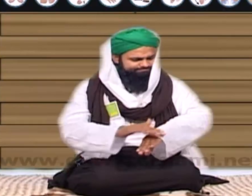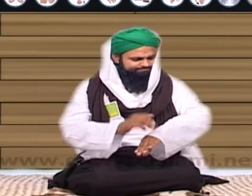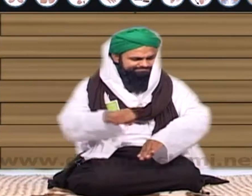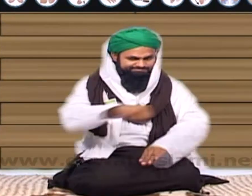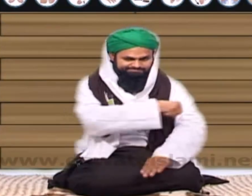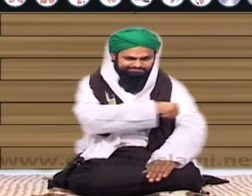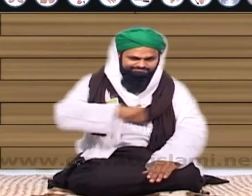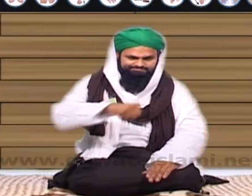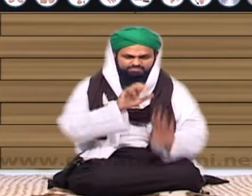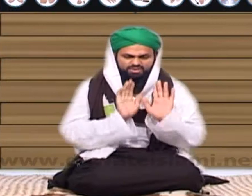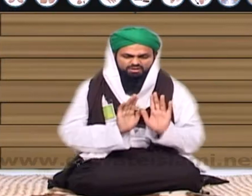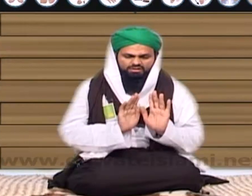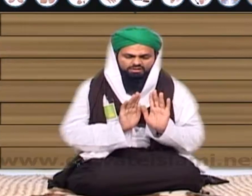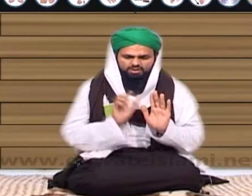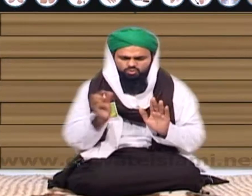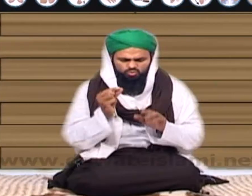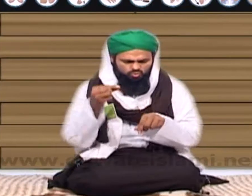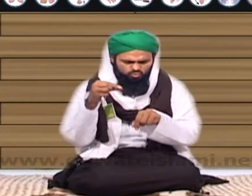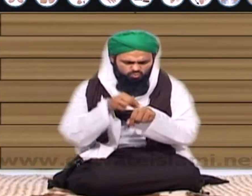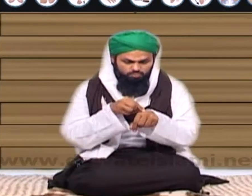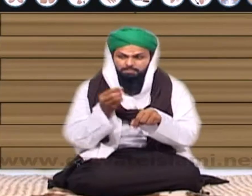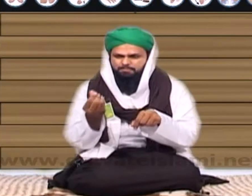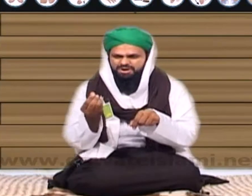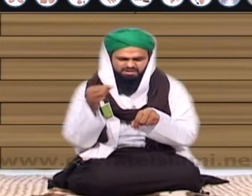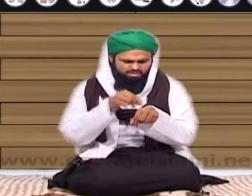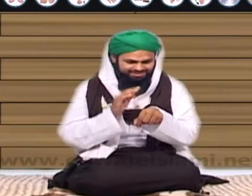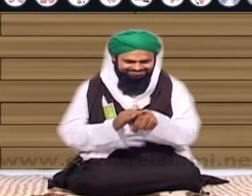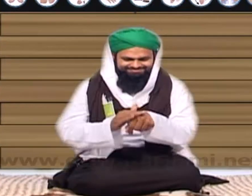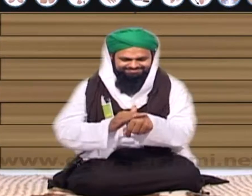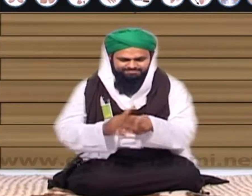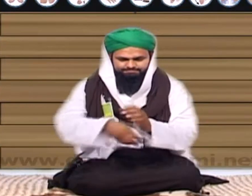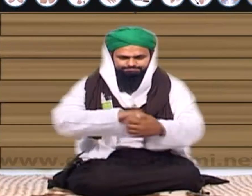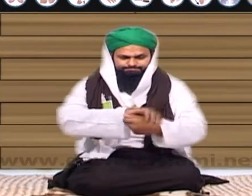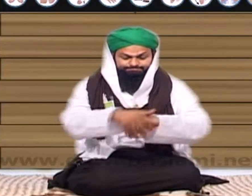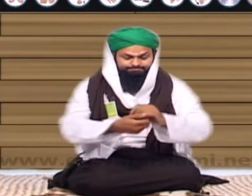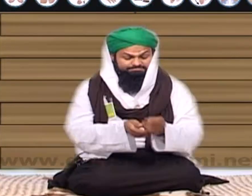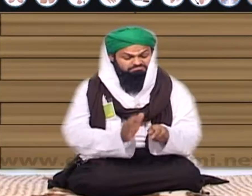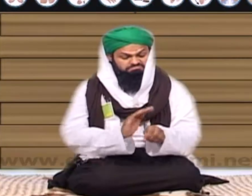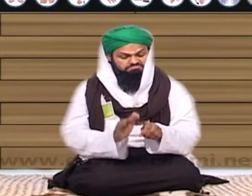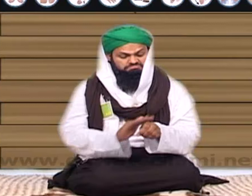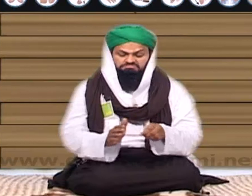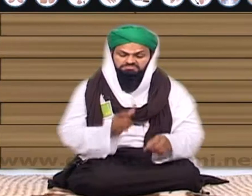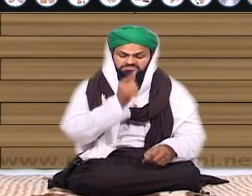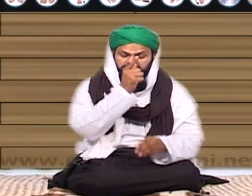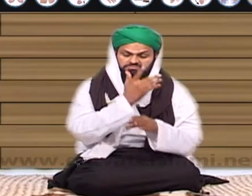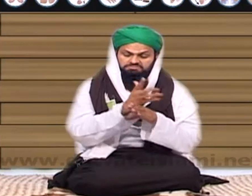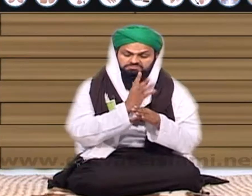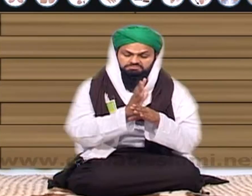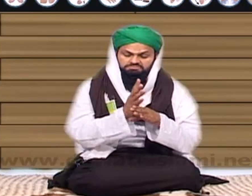کپڑے پر سلوٹ نہیں آنے دیتے, ذرا گرد کا دھبا ہو گیا اس کو آپ دھو ڈالتے ہیں. ہر وقت آپ ٹپ ٹاپ